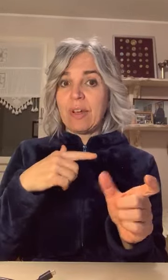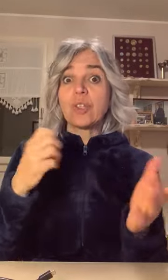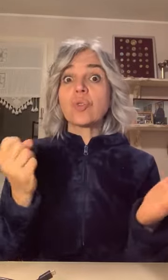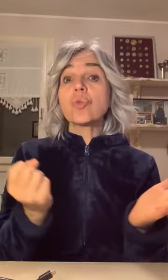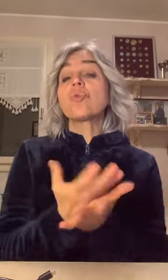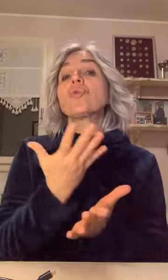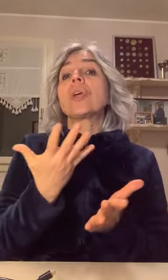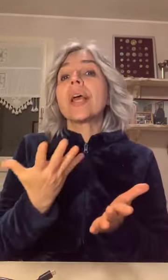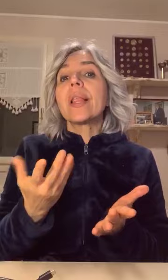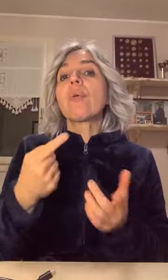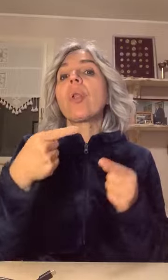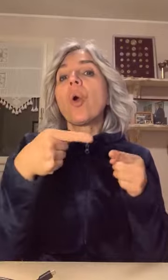di Dio,